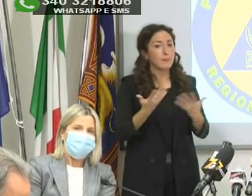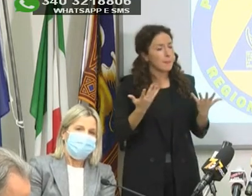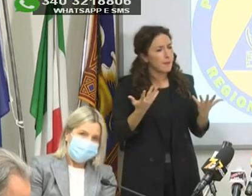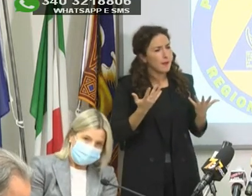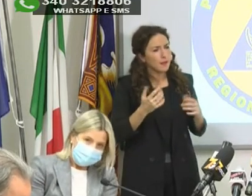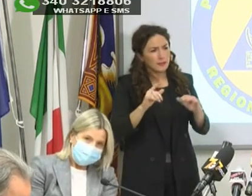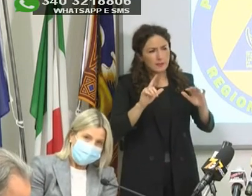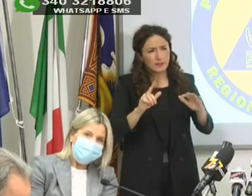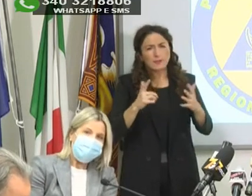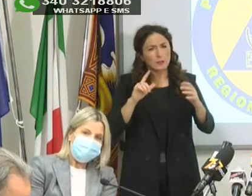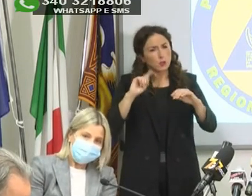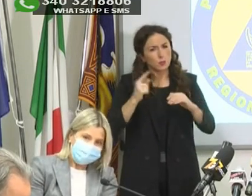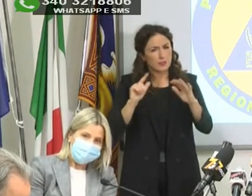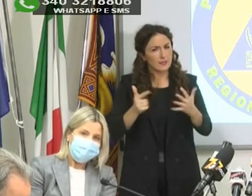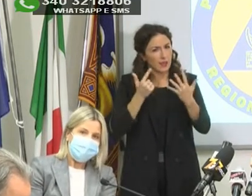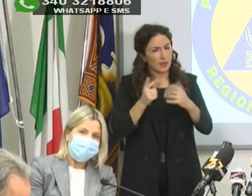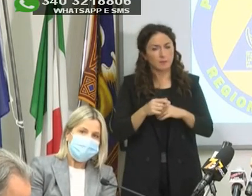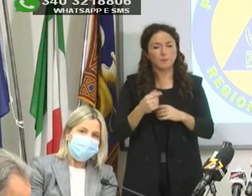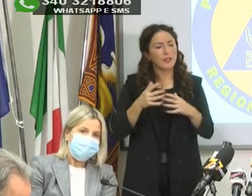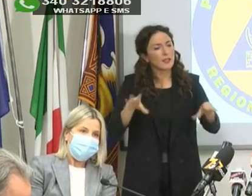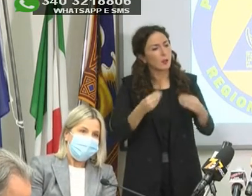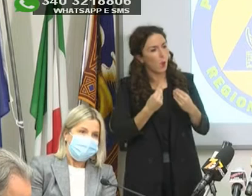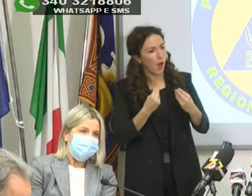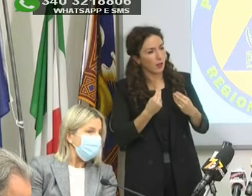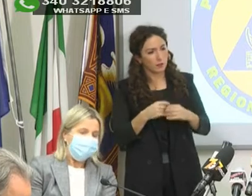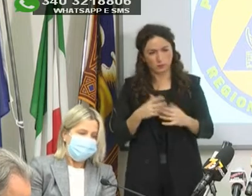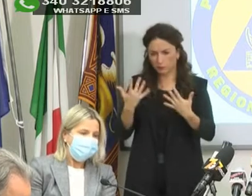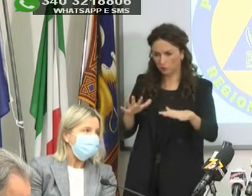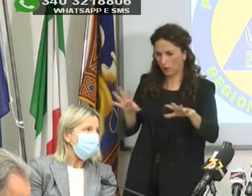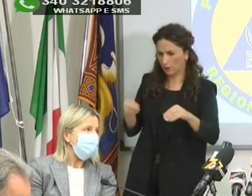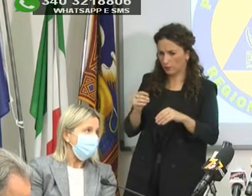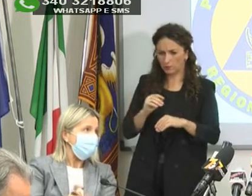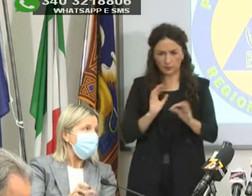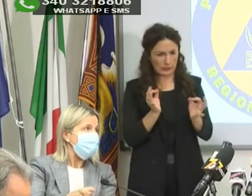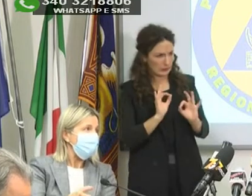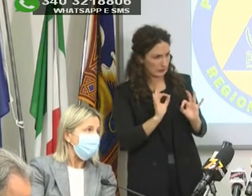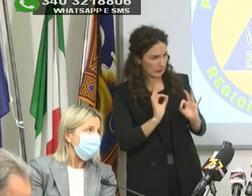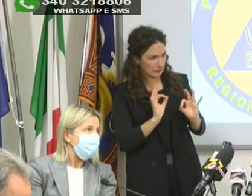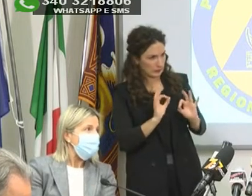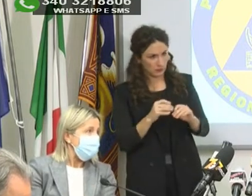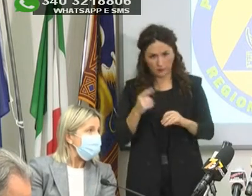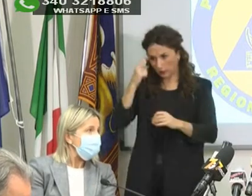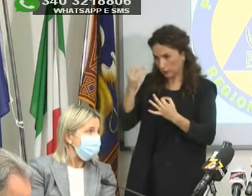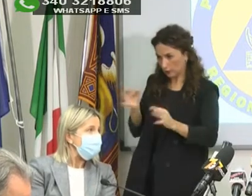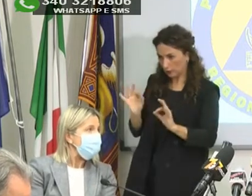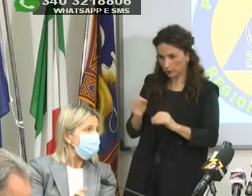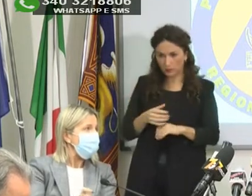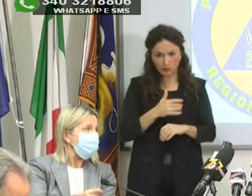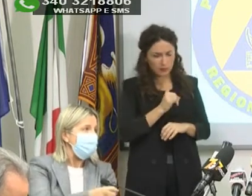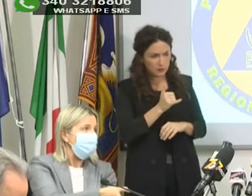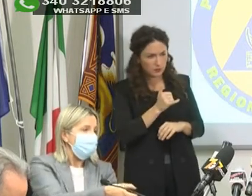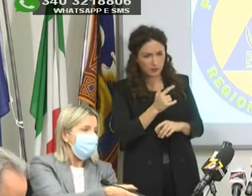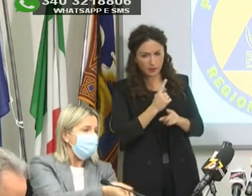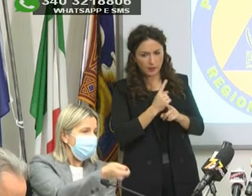e 7 i capoluoghi? Sì, sì, sì. Ah, e quando iniziano? Sono già iniziati. Non hanno già deciso di farlo. Sì, sì, sì, ma